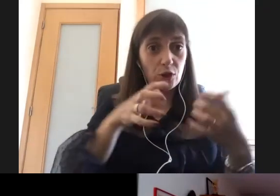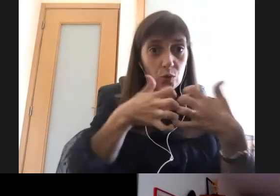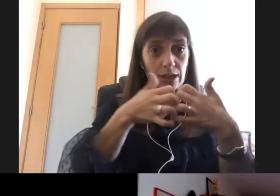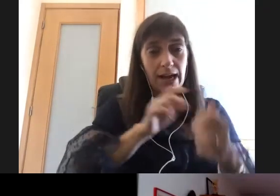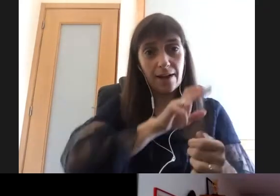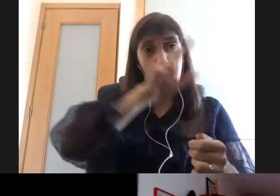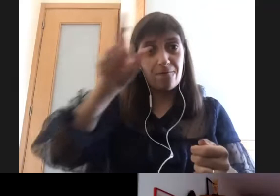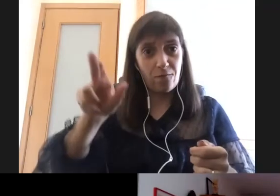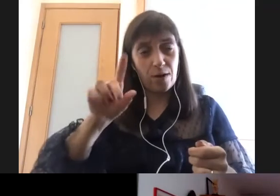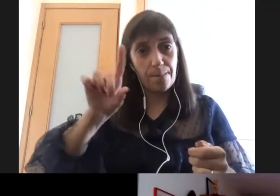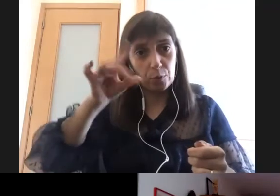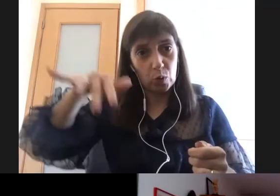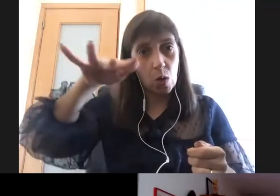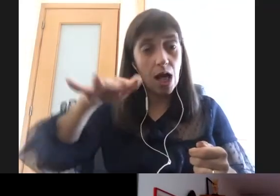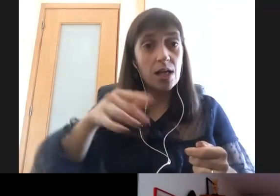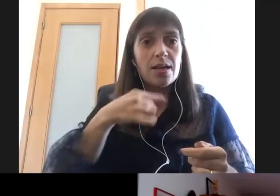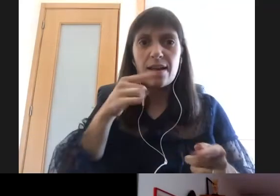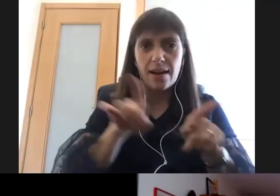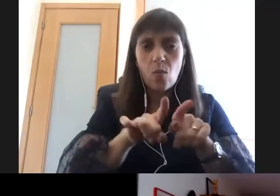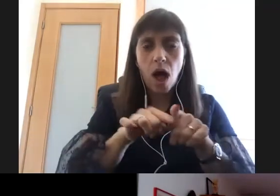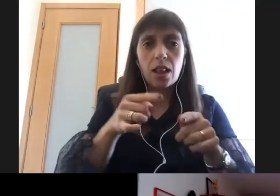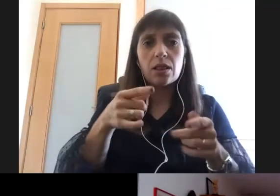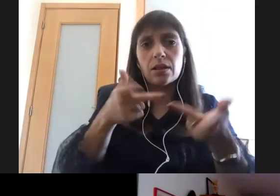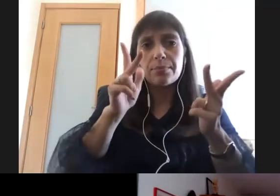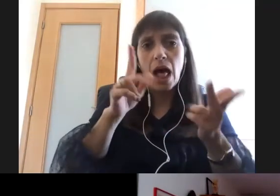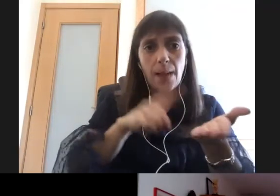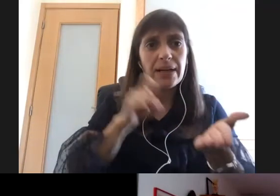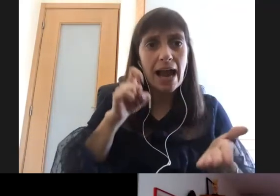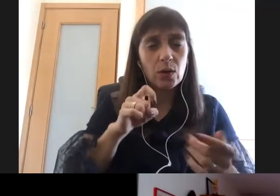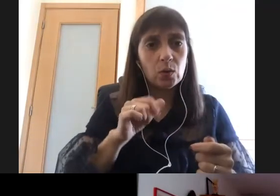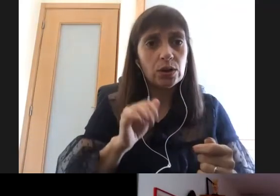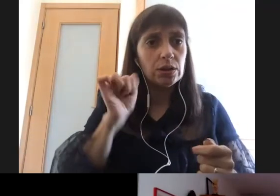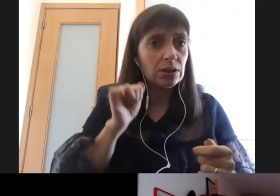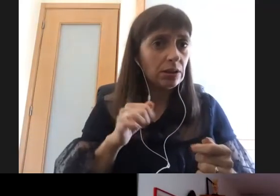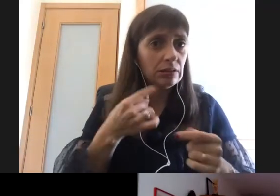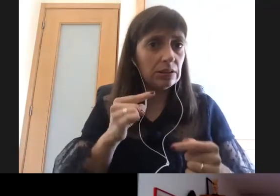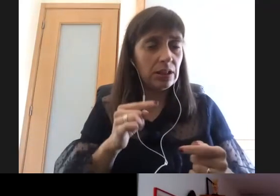ONU, ele era um liberal americano, um liberal rooseveltiano.